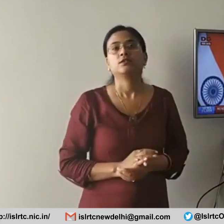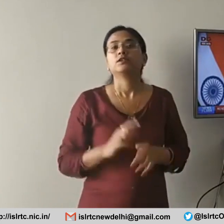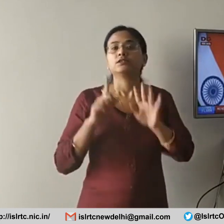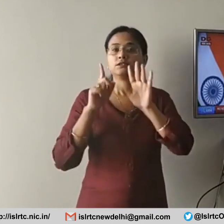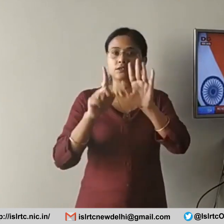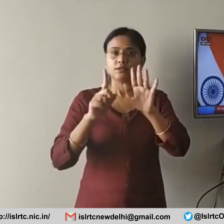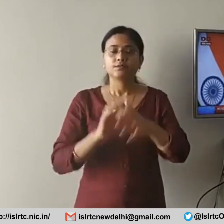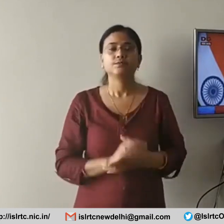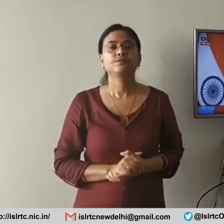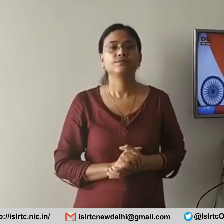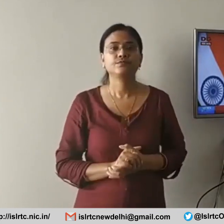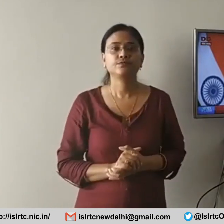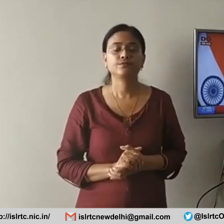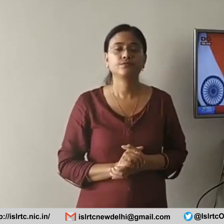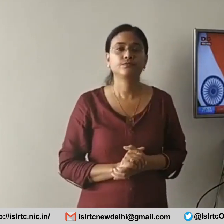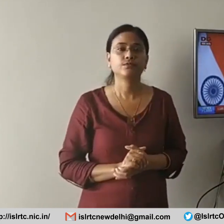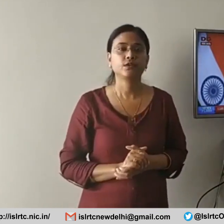बात,